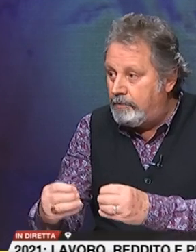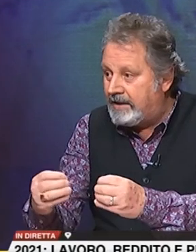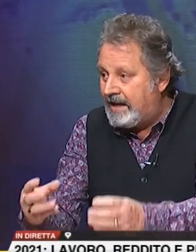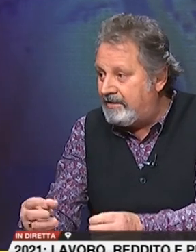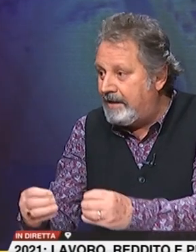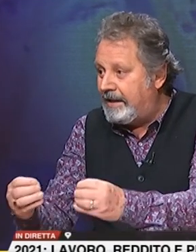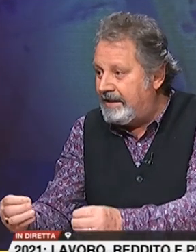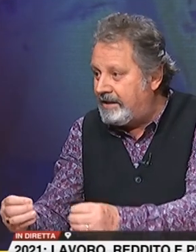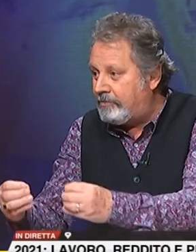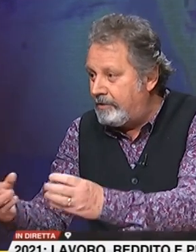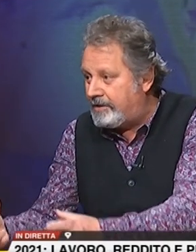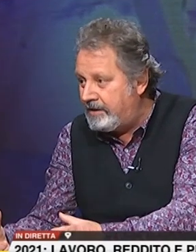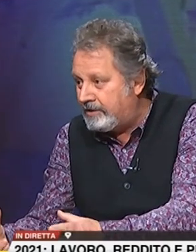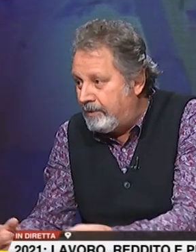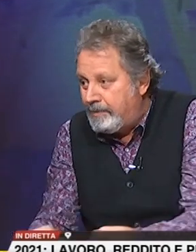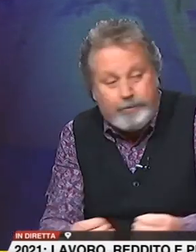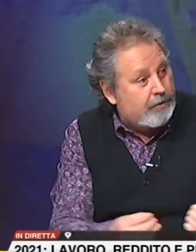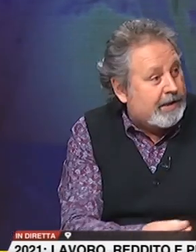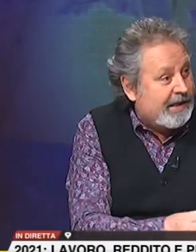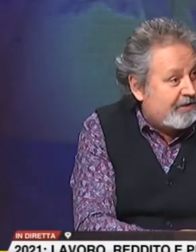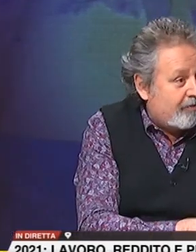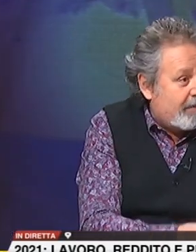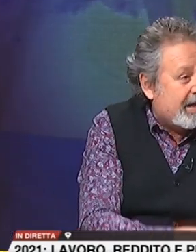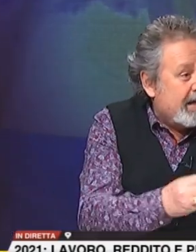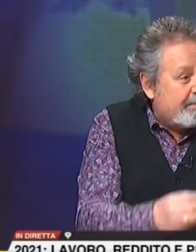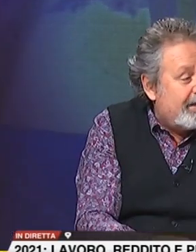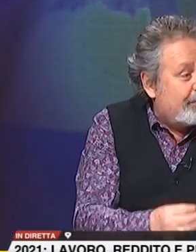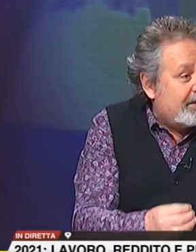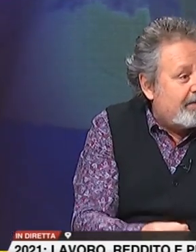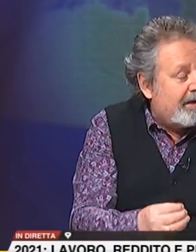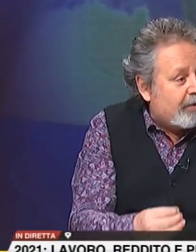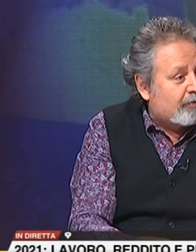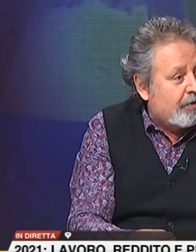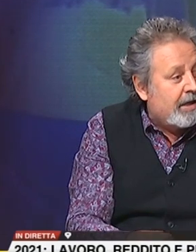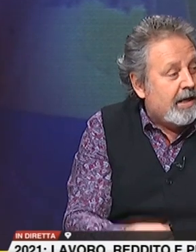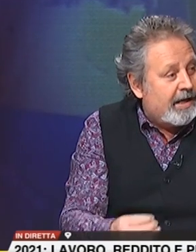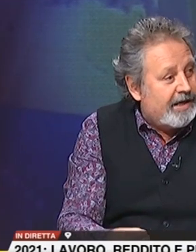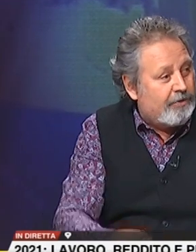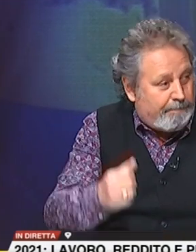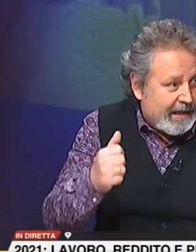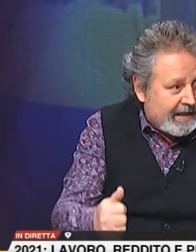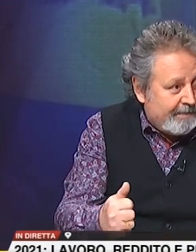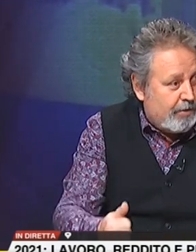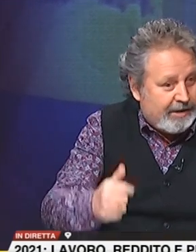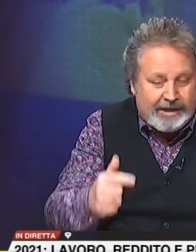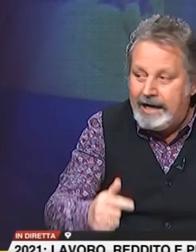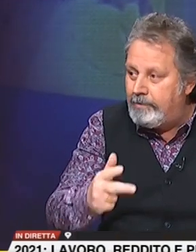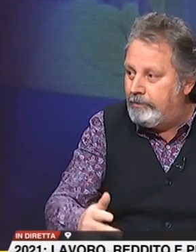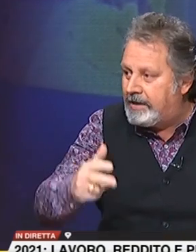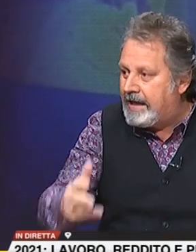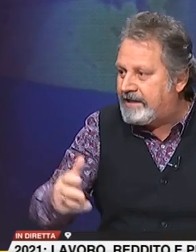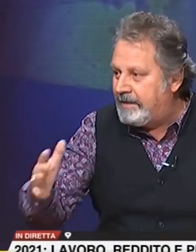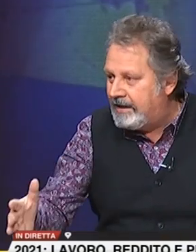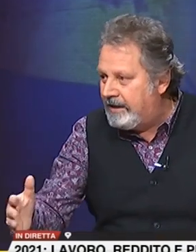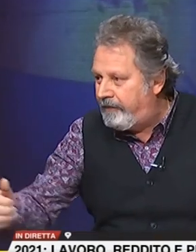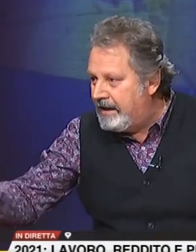ai commercianti, ai baristi e tutto quello che ci va dietro, ma dobbiamo ricordare che ci sono anche milioni di lavoratori che devono pagare le bollette, acqua,